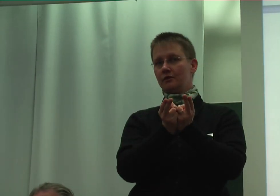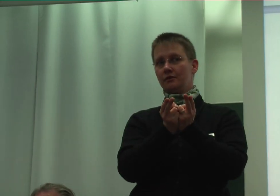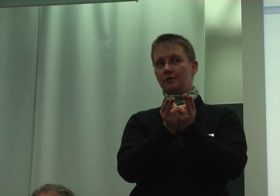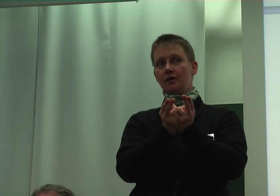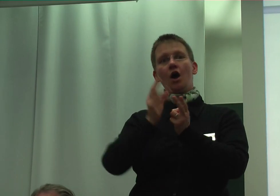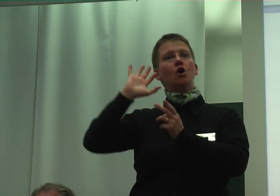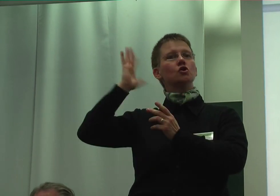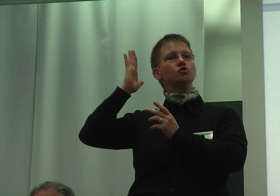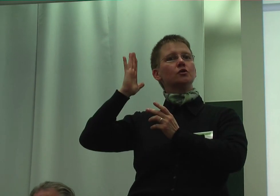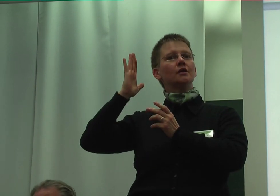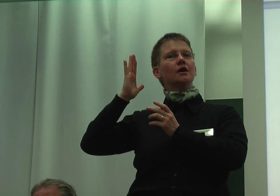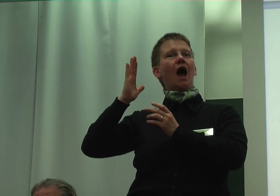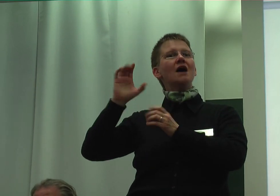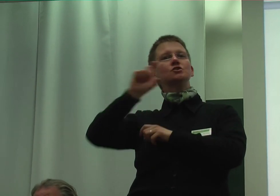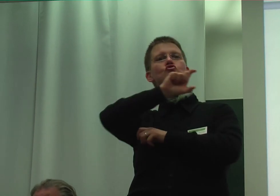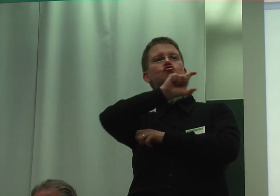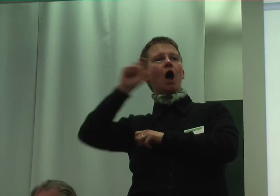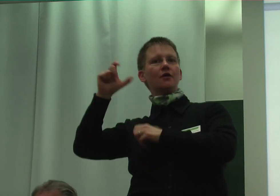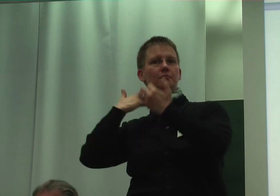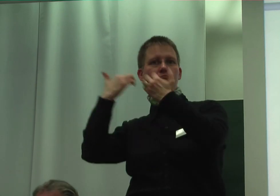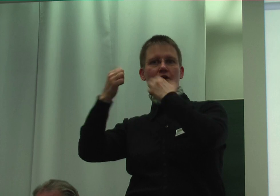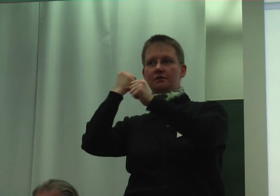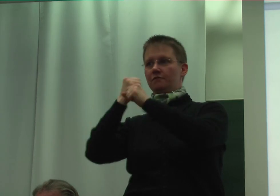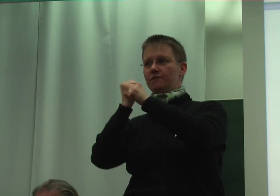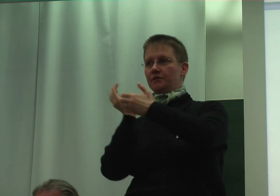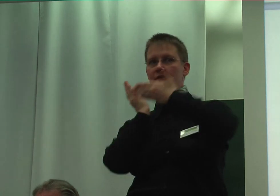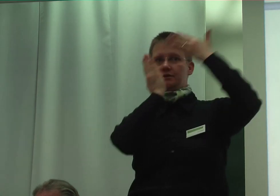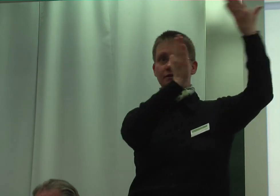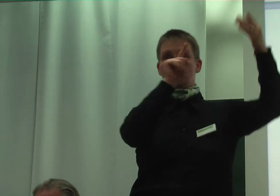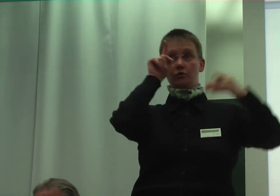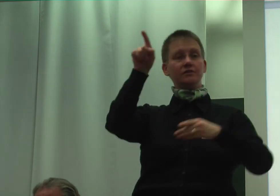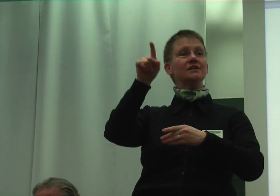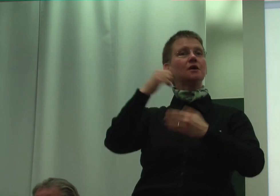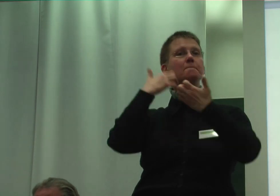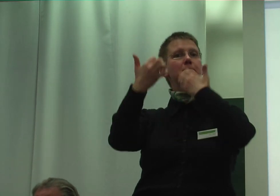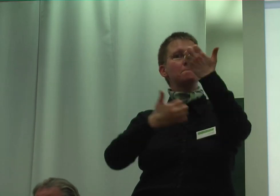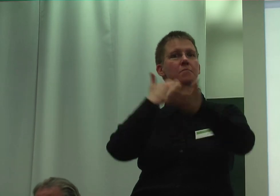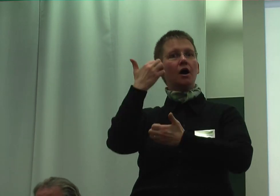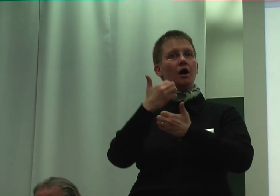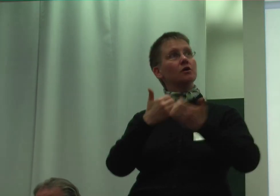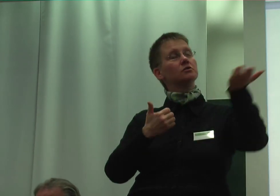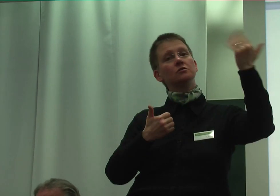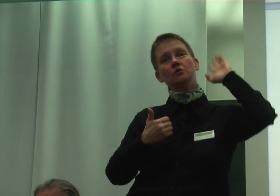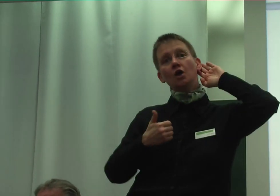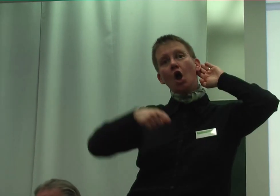sogenannten Staatsunterricht abgegeben. Dieser Bericht fand überhaupt keine Gegend über den deutschen Behindertenrat.